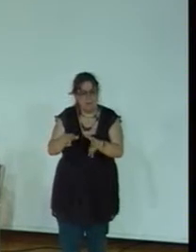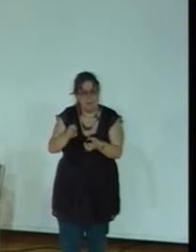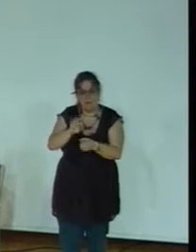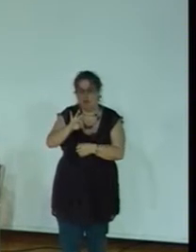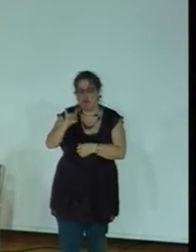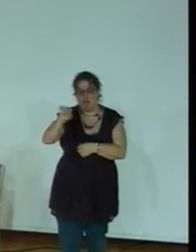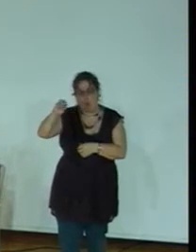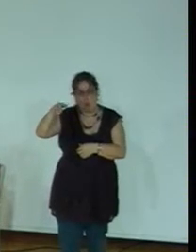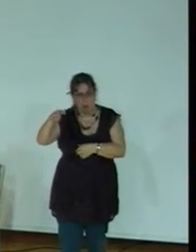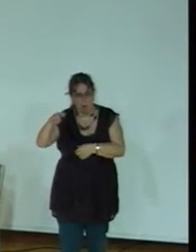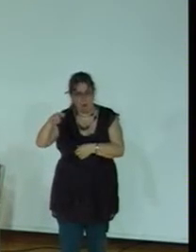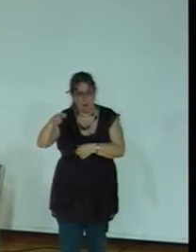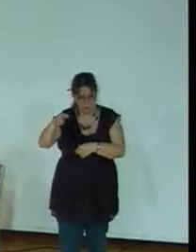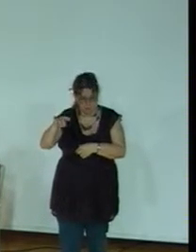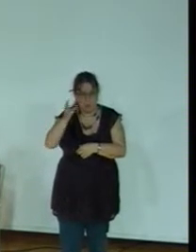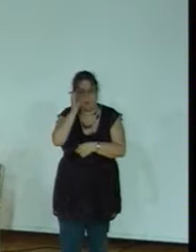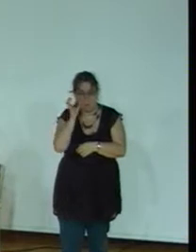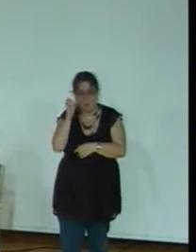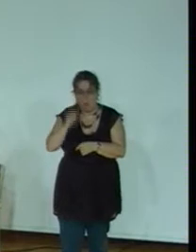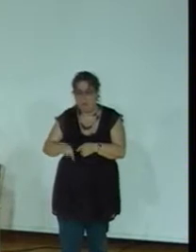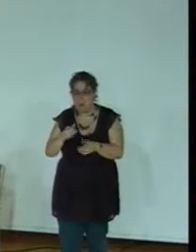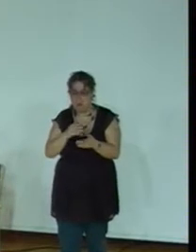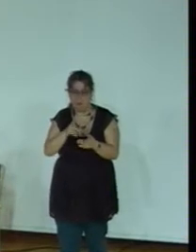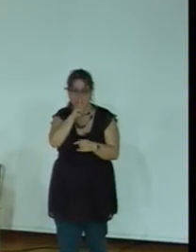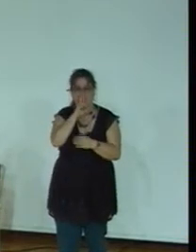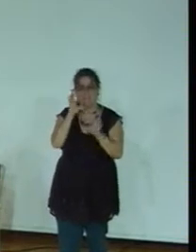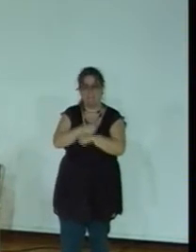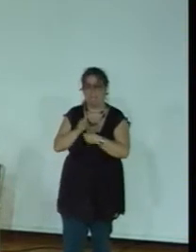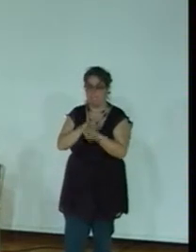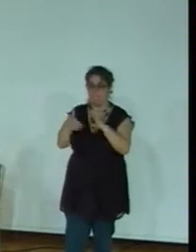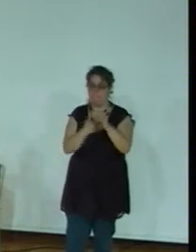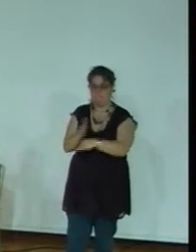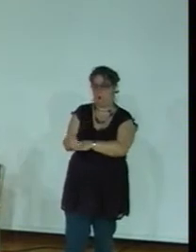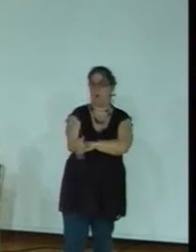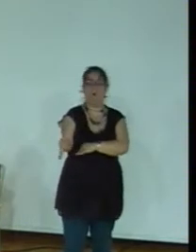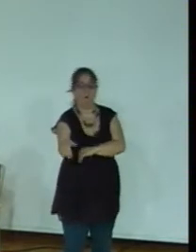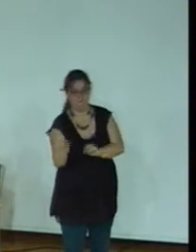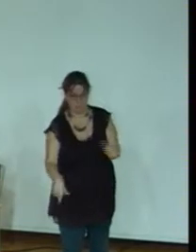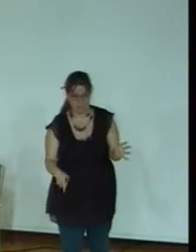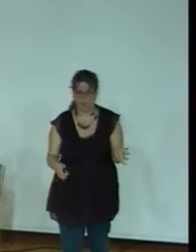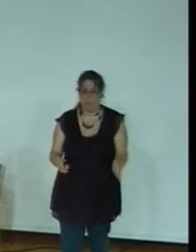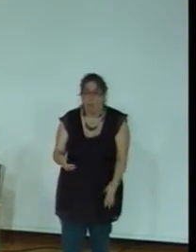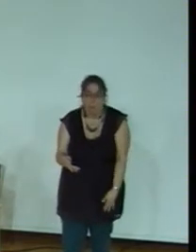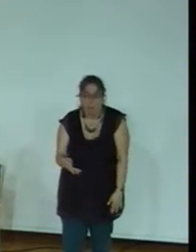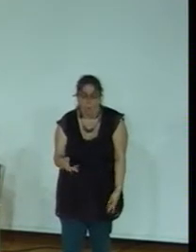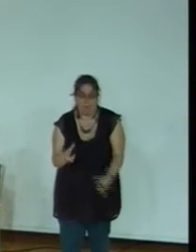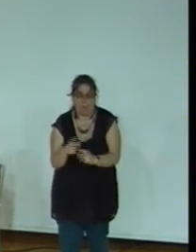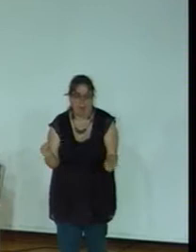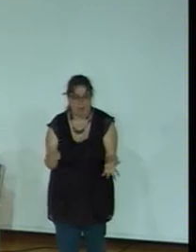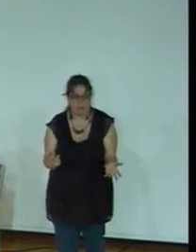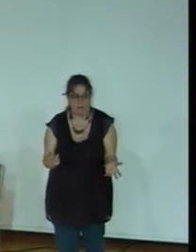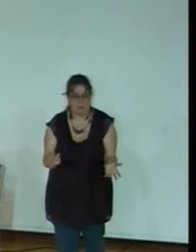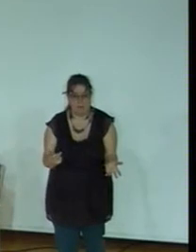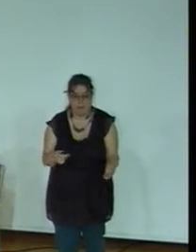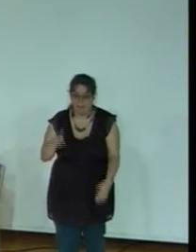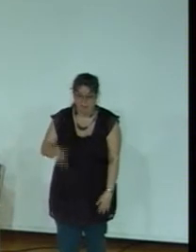manière relativement anonyme, ce n'est pas un problème. Ça n'est un problème que si on croit vraiment que le but, c'est de combattre le terrorisme. Mais ce